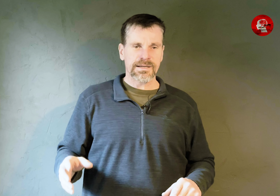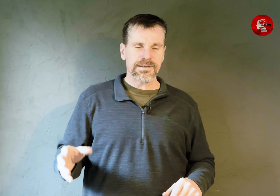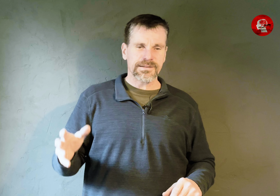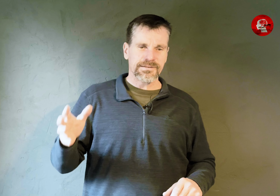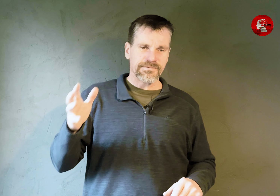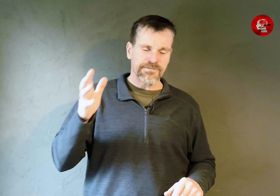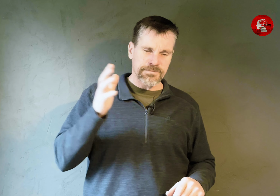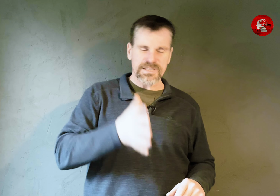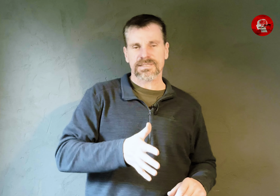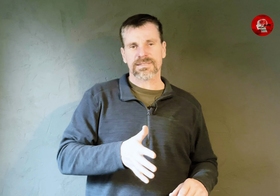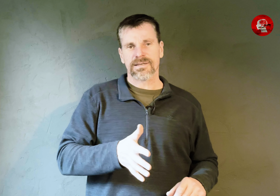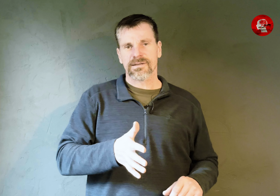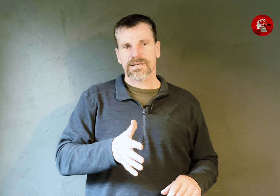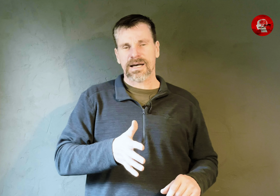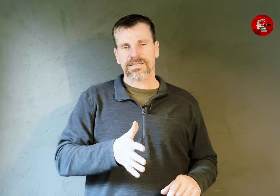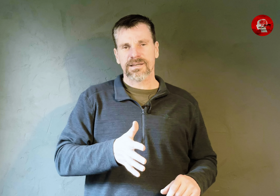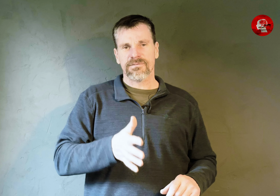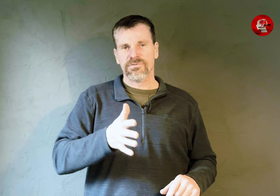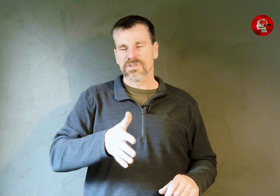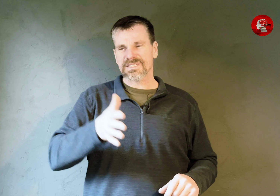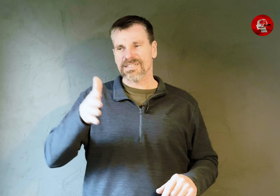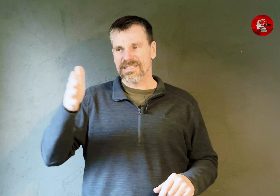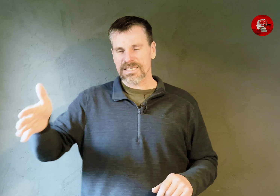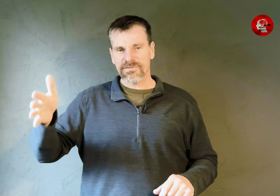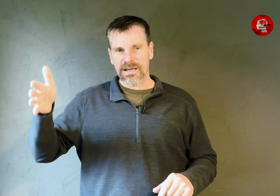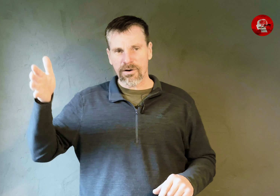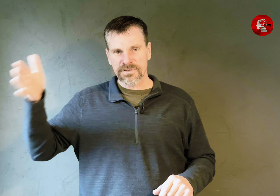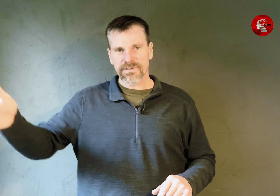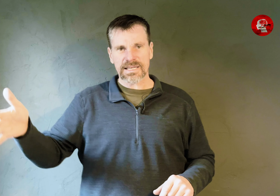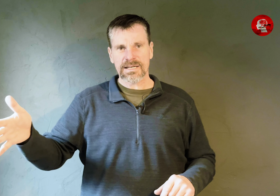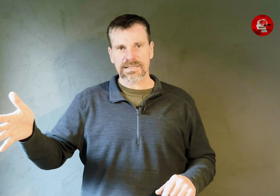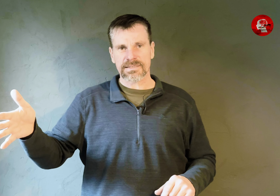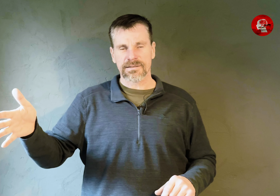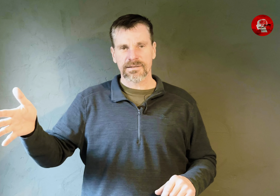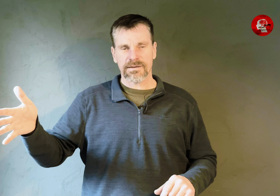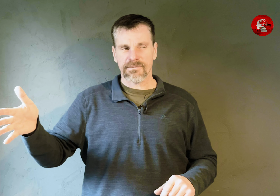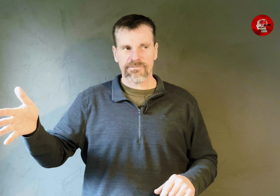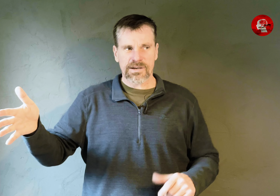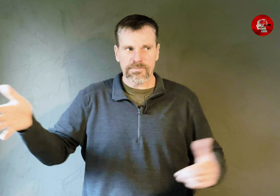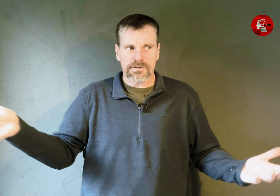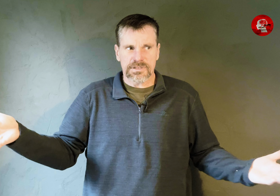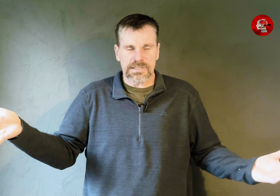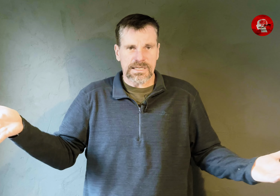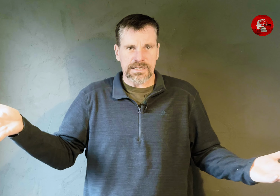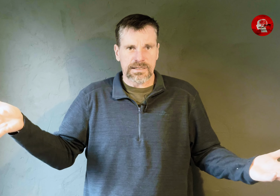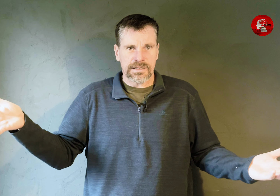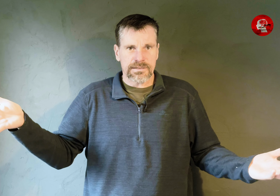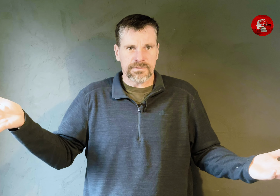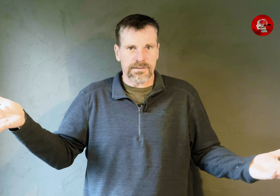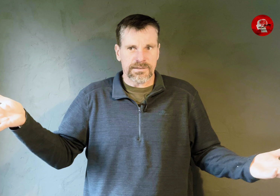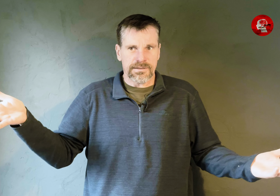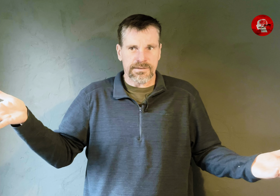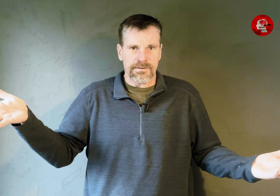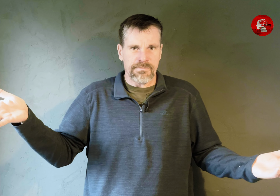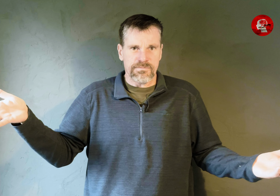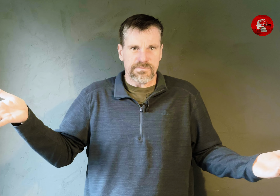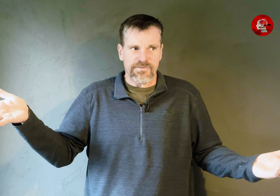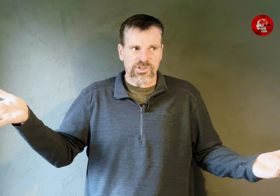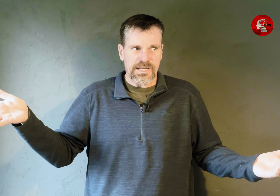was besseres hat wird sich nicht wieder auf sowas einlassen wer kommt dann auf seine ideen also wahrscheinlich